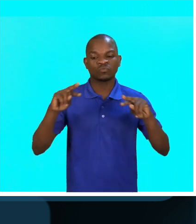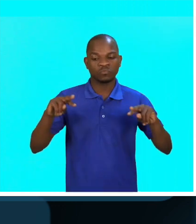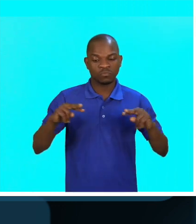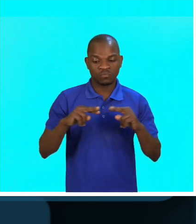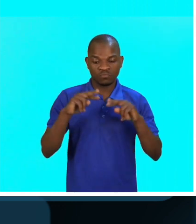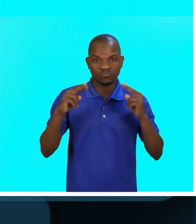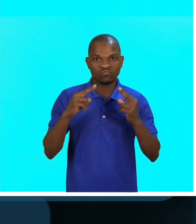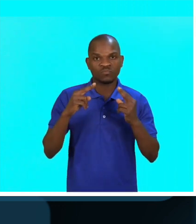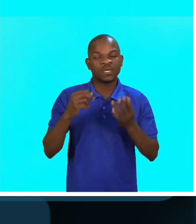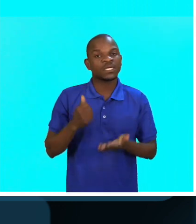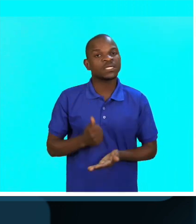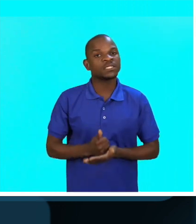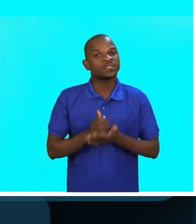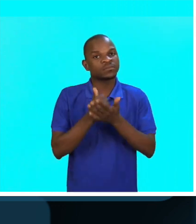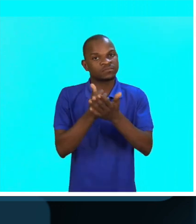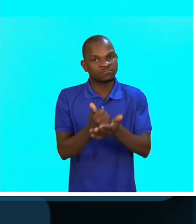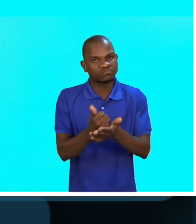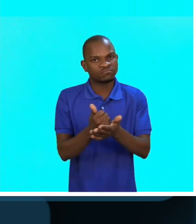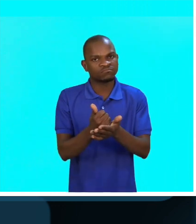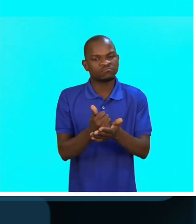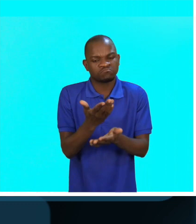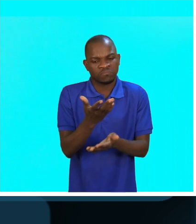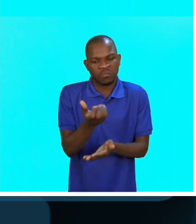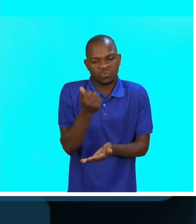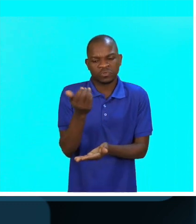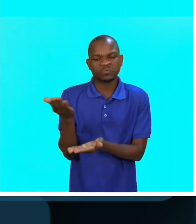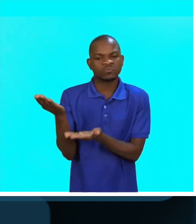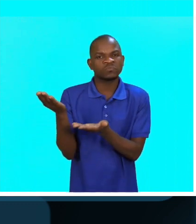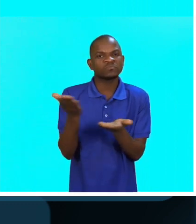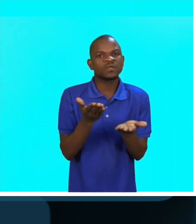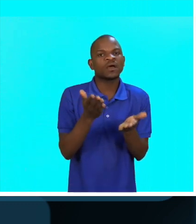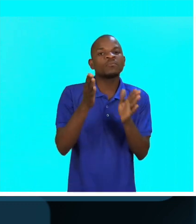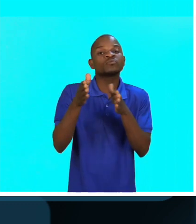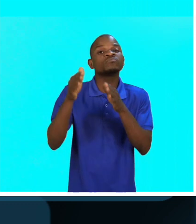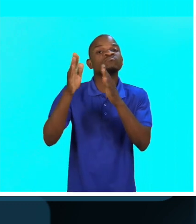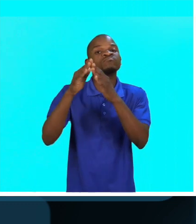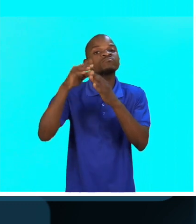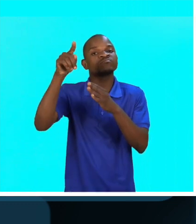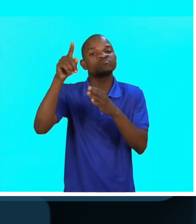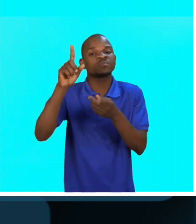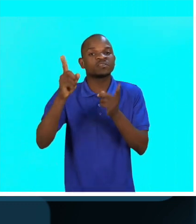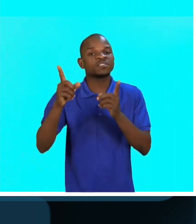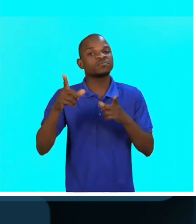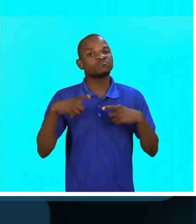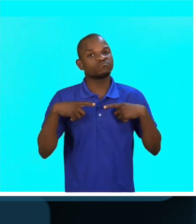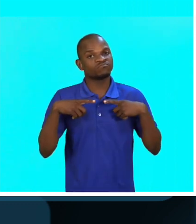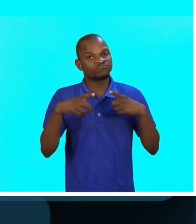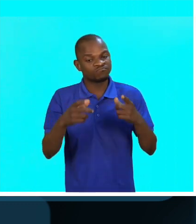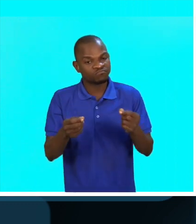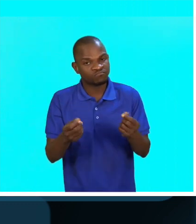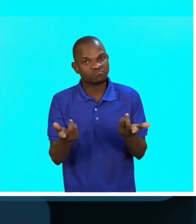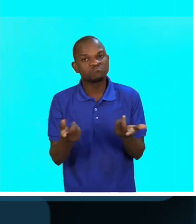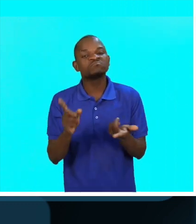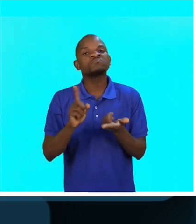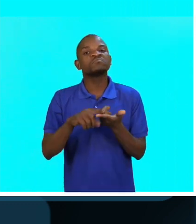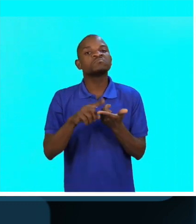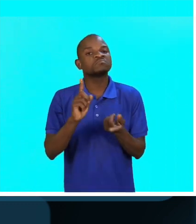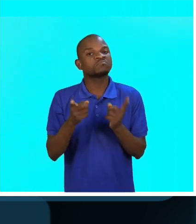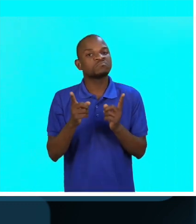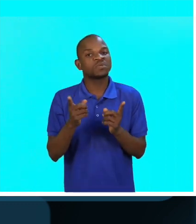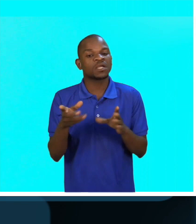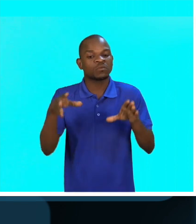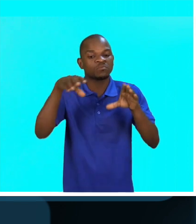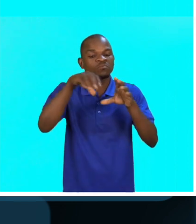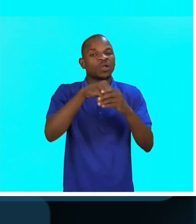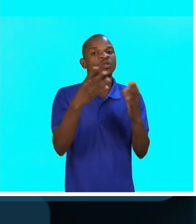e queira abraçar ou queira mesmo conviver com essas crianças no dia 8? Olha, então, o